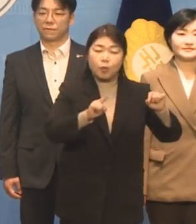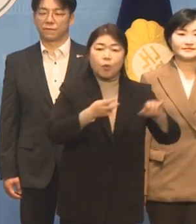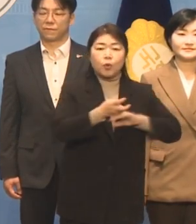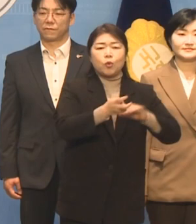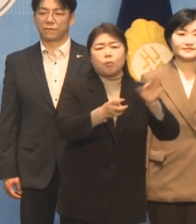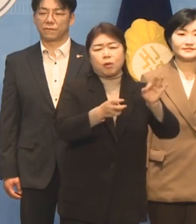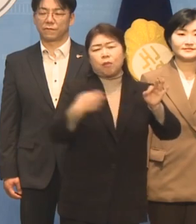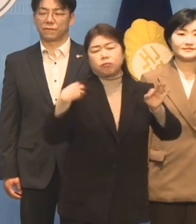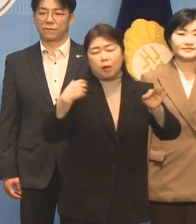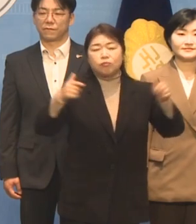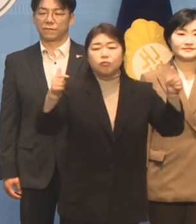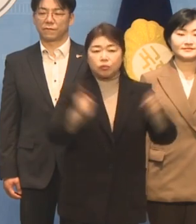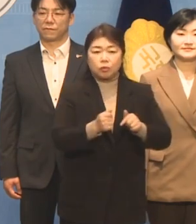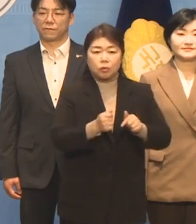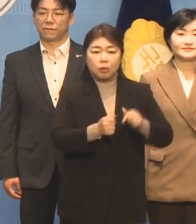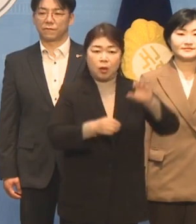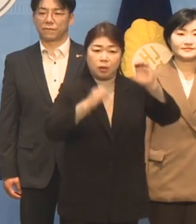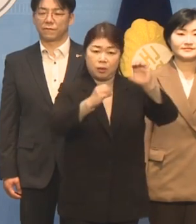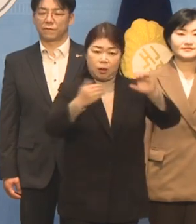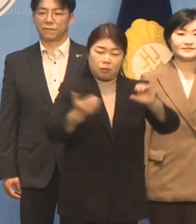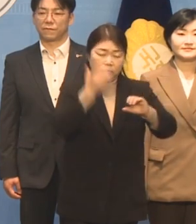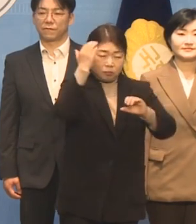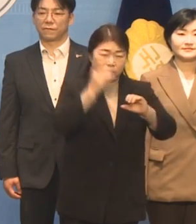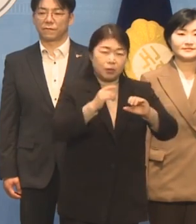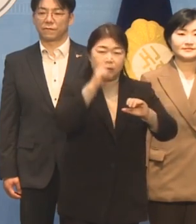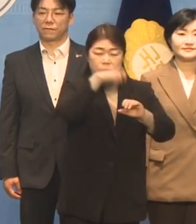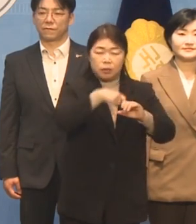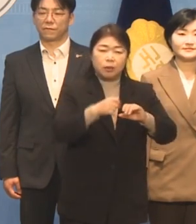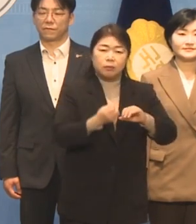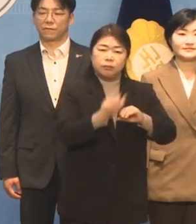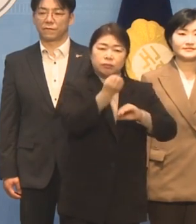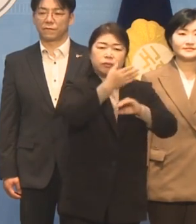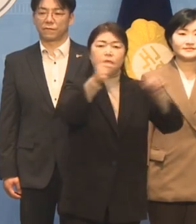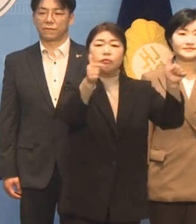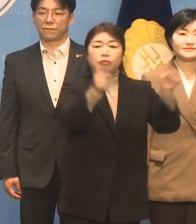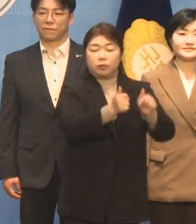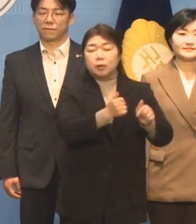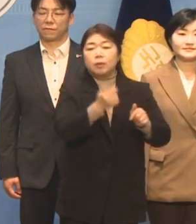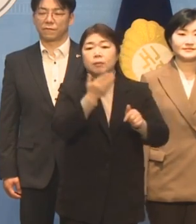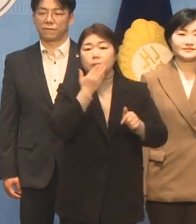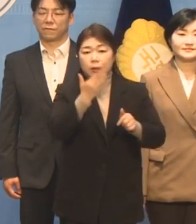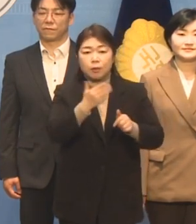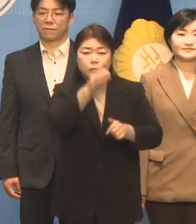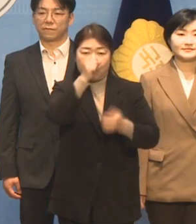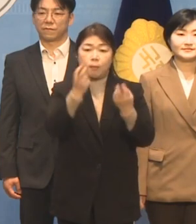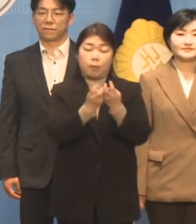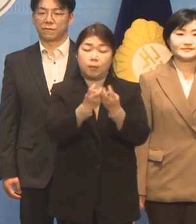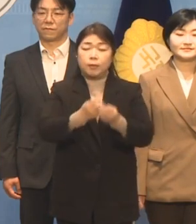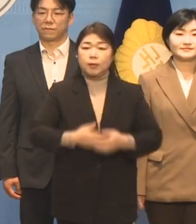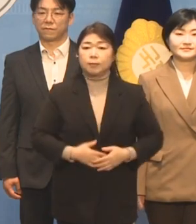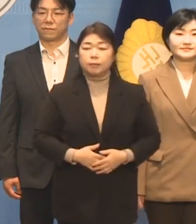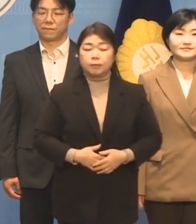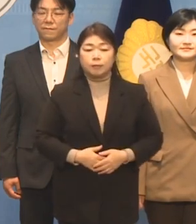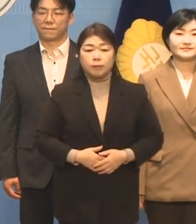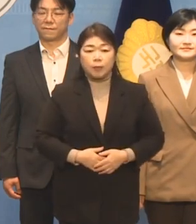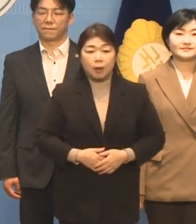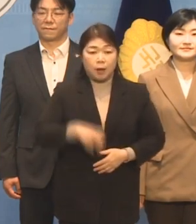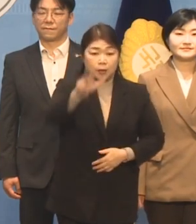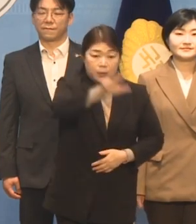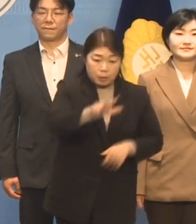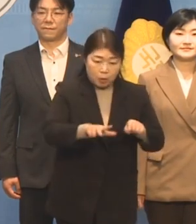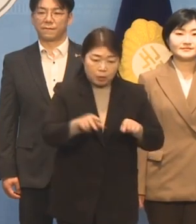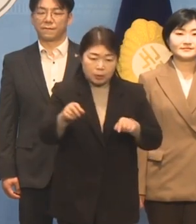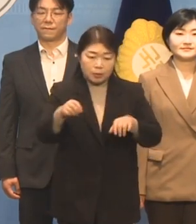줄이고 온실가스 감축에도 기여하는 일석이조의 정책입니다. 특정 지역만